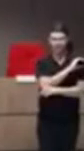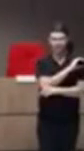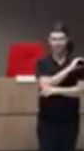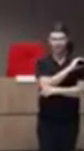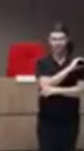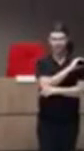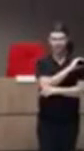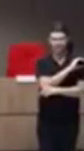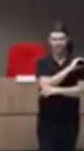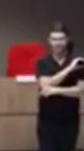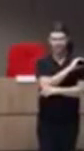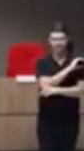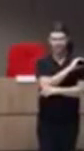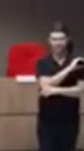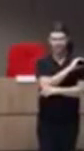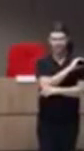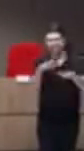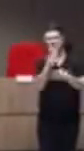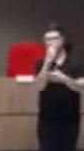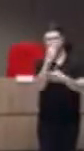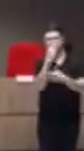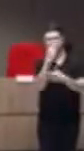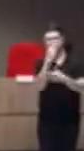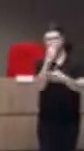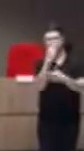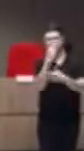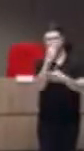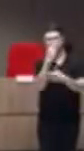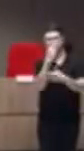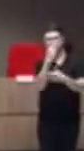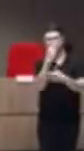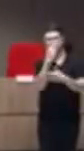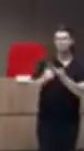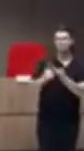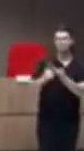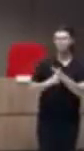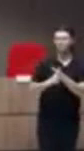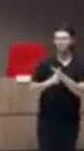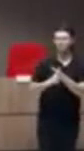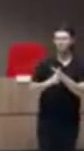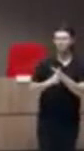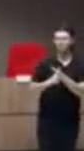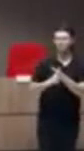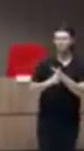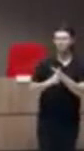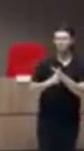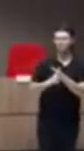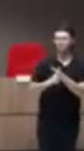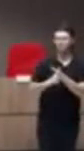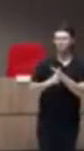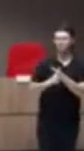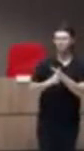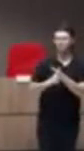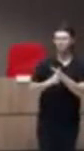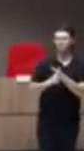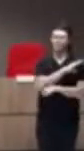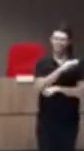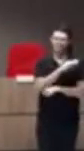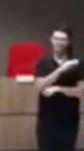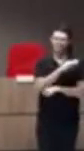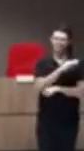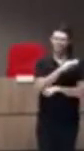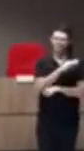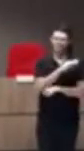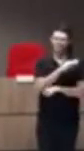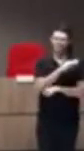sentados também, mas fundamentalmente, Mecanismo Nacional de Prevenção e Combate à Tortura, Conselho Nacional do Ministério Público, Ministério Público do Trabalho e